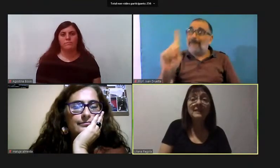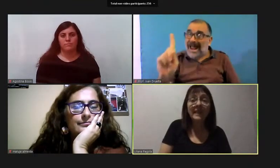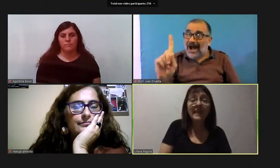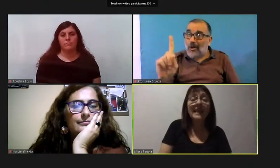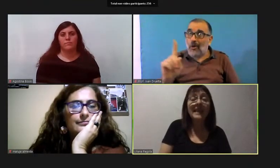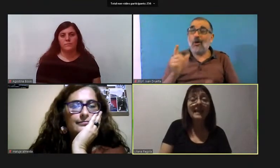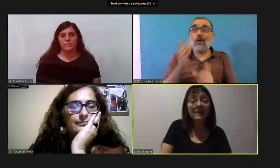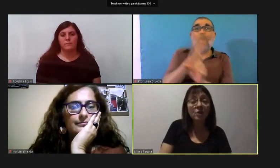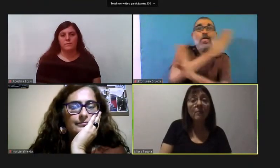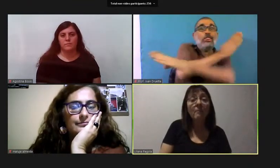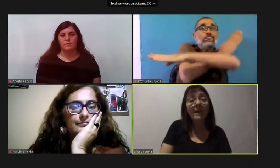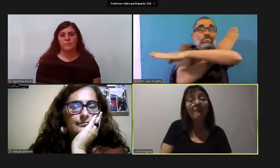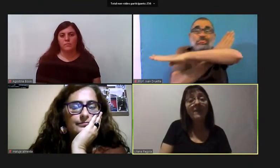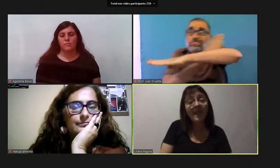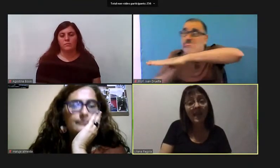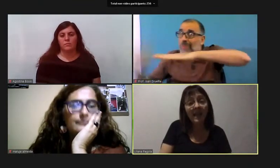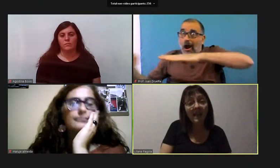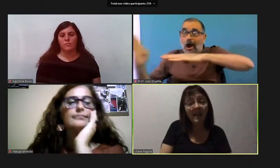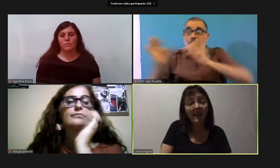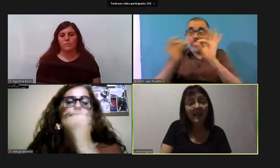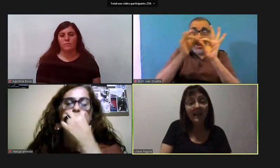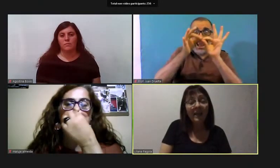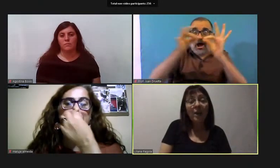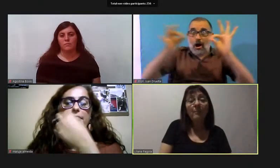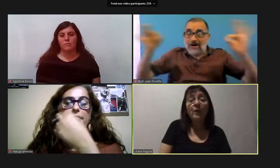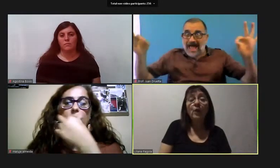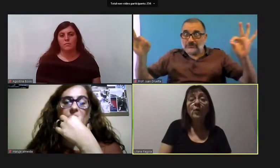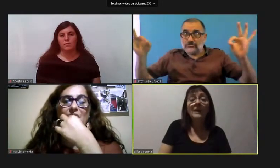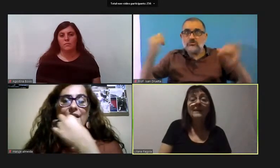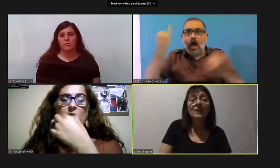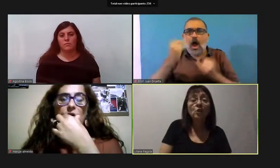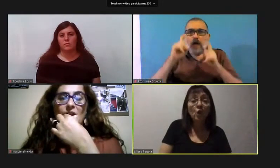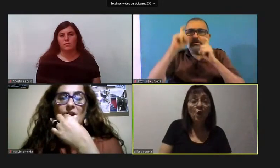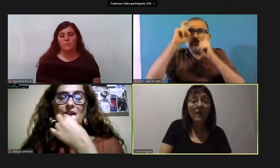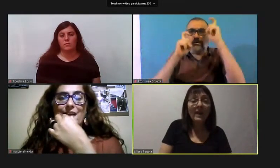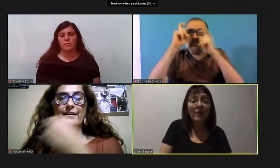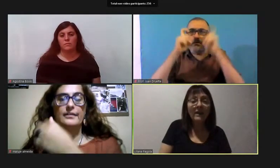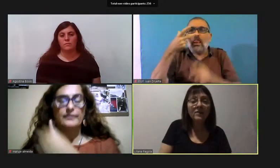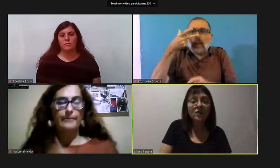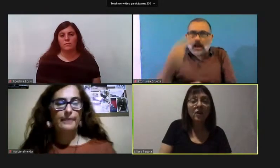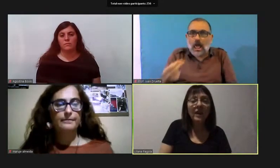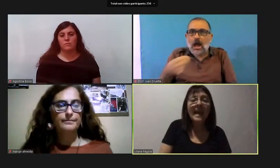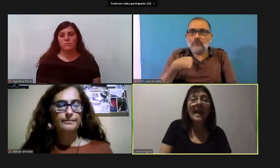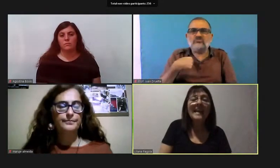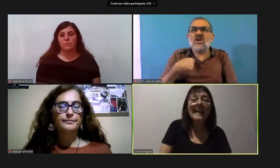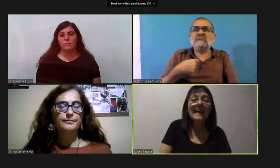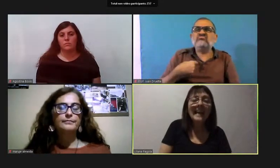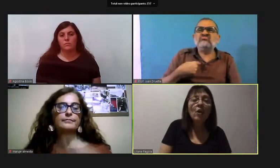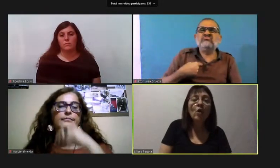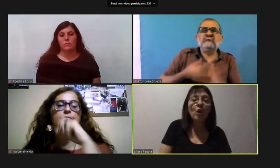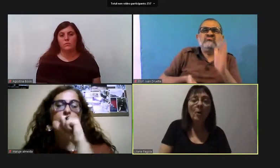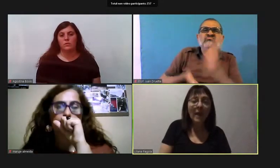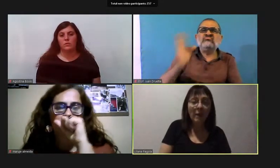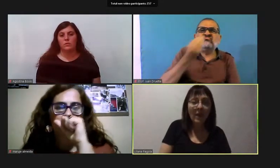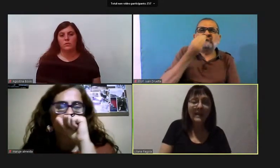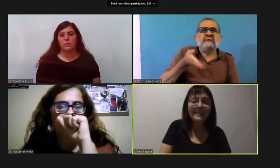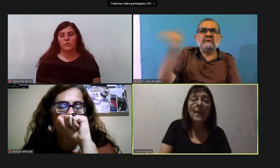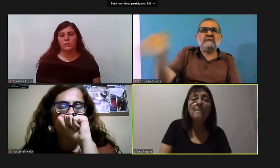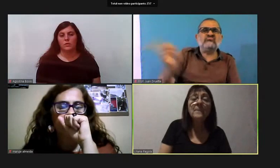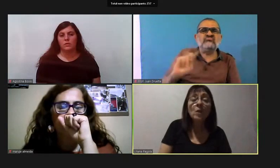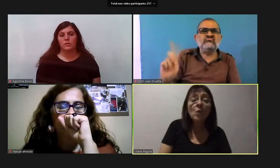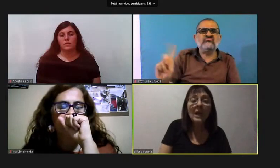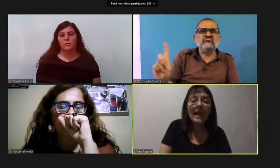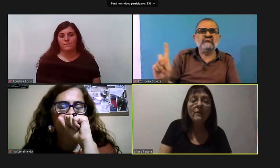lengua de señas que la negación va al final. Pero durante toda la oración hay rasgos no